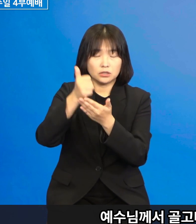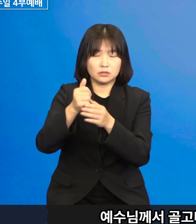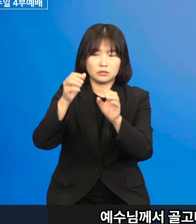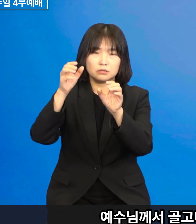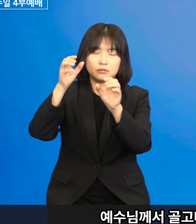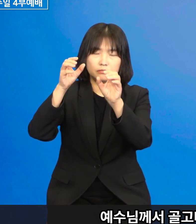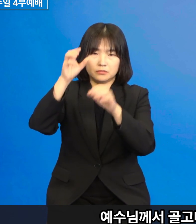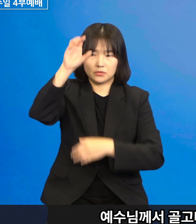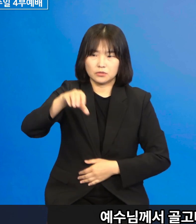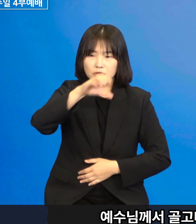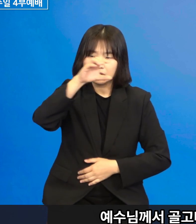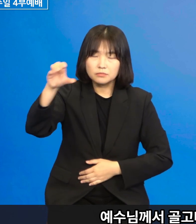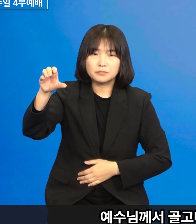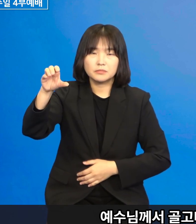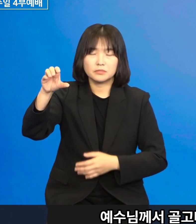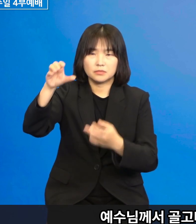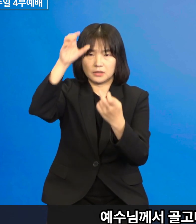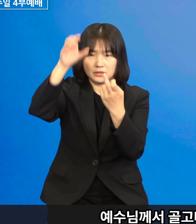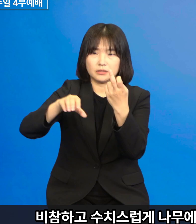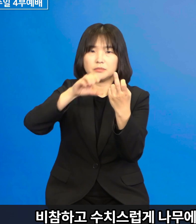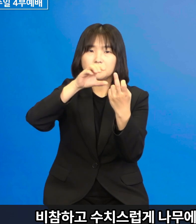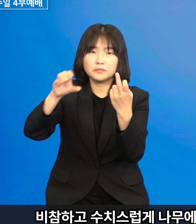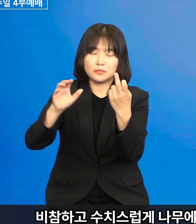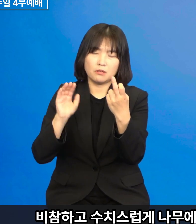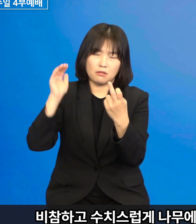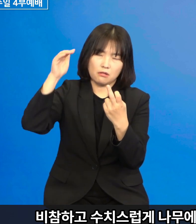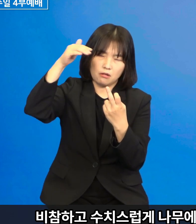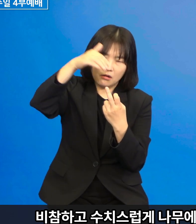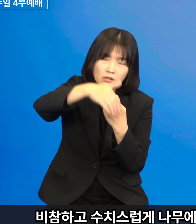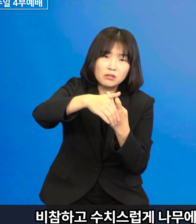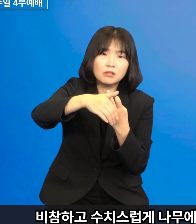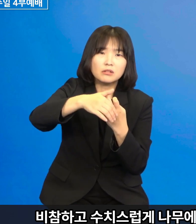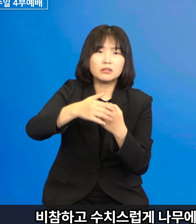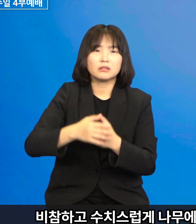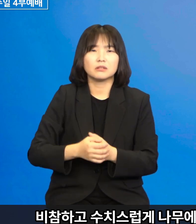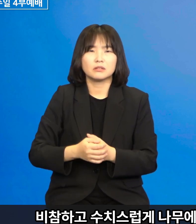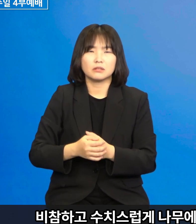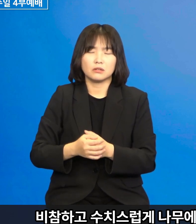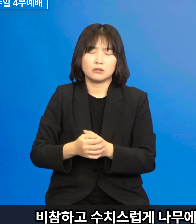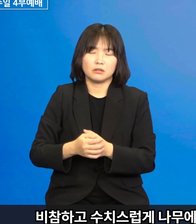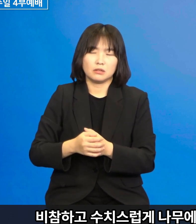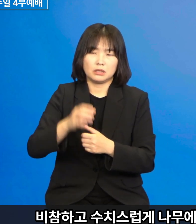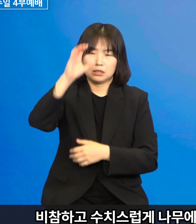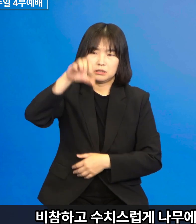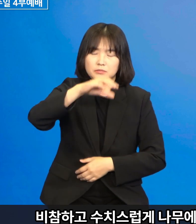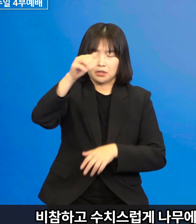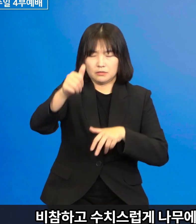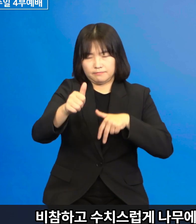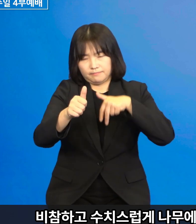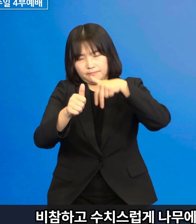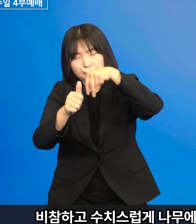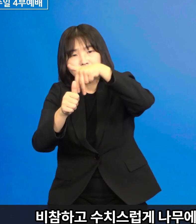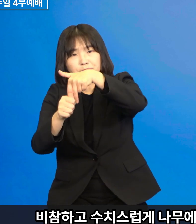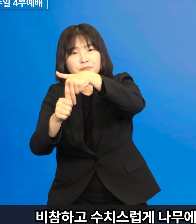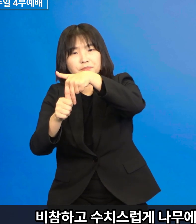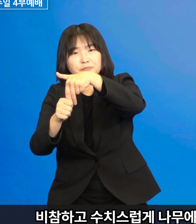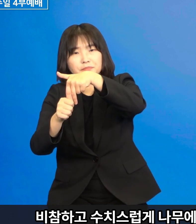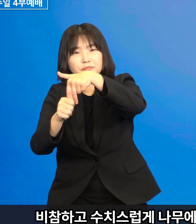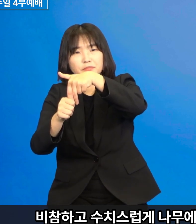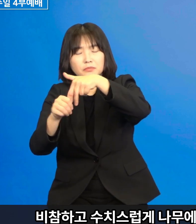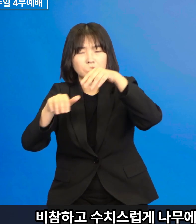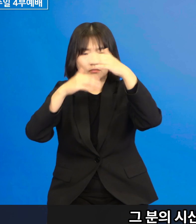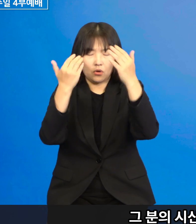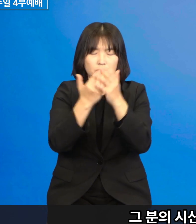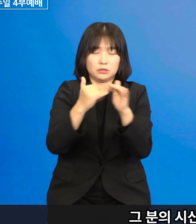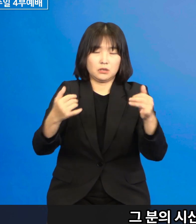언덕에서 십자가에서 비참하고 수치스러운 죽음을 달려 나무에 달려서 모든 사람들이